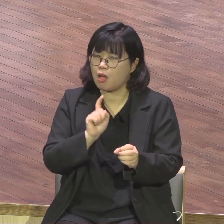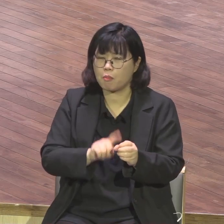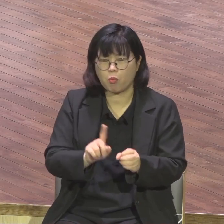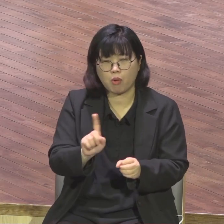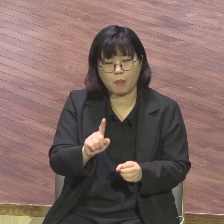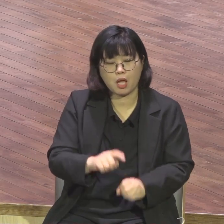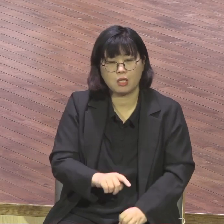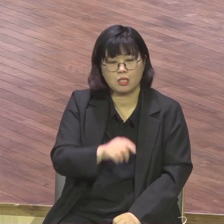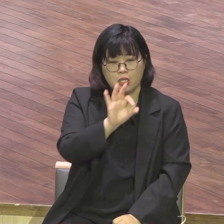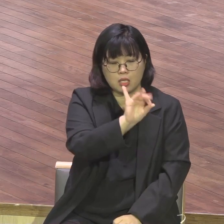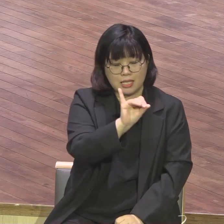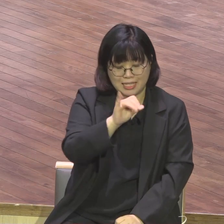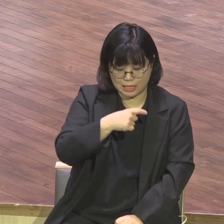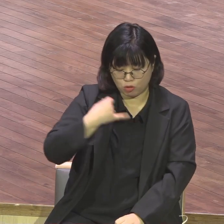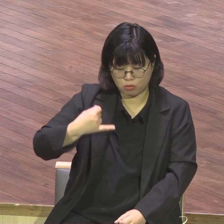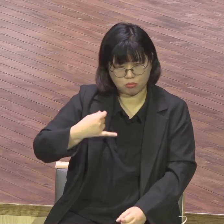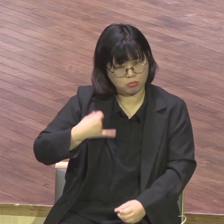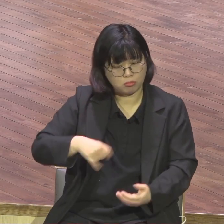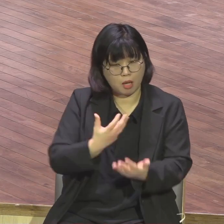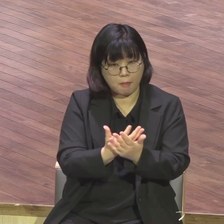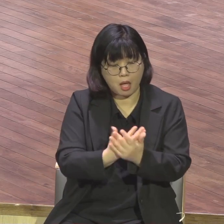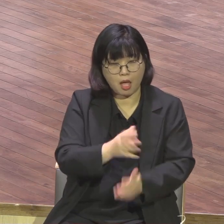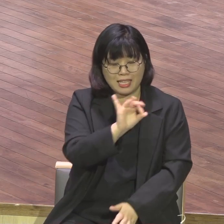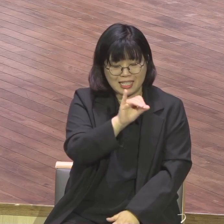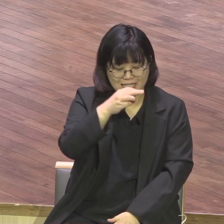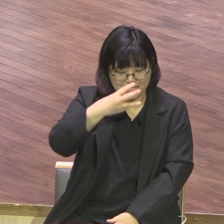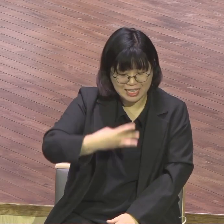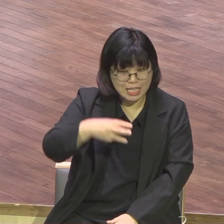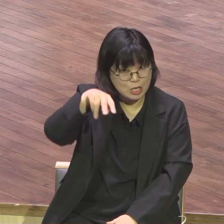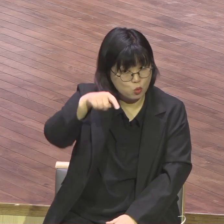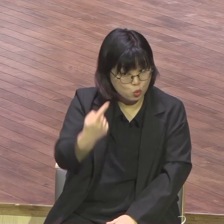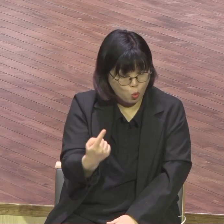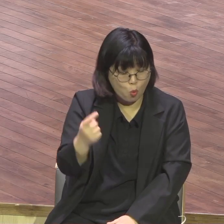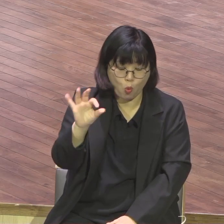일소일소일로일로라는 말이 있습니다. 이 노래가 있죠.